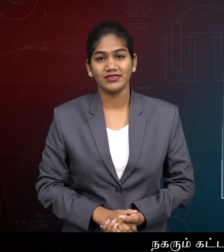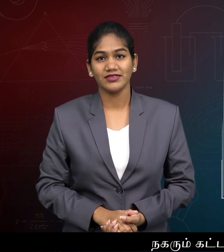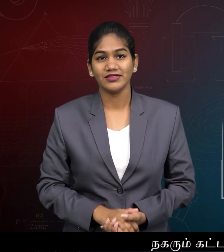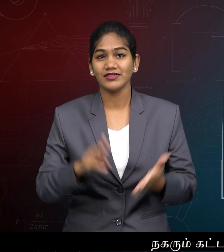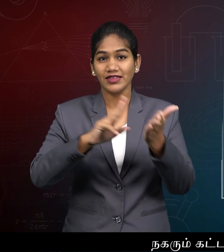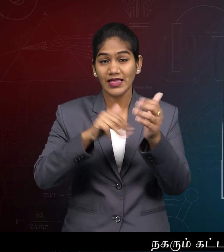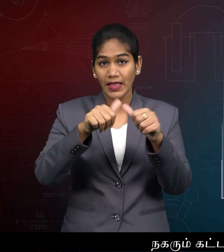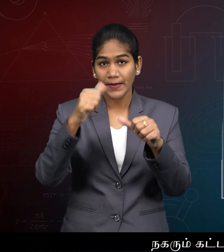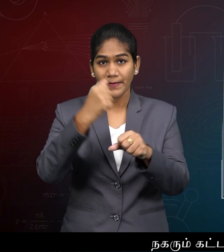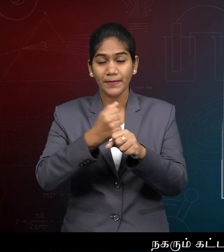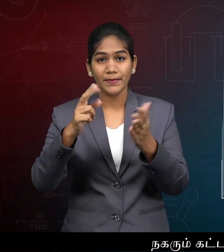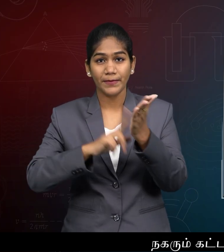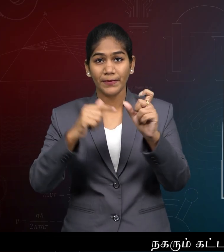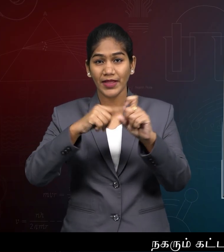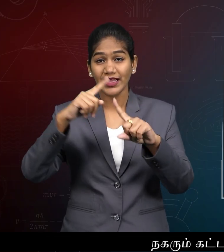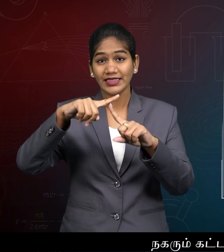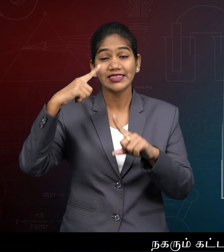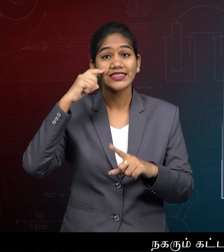நகரும் மின்னோட்டத்தில் காந்த விசை,